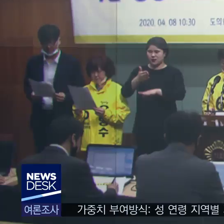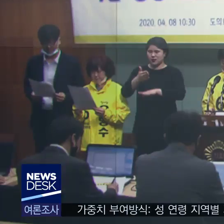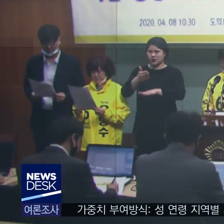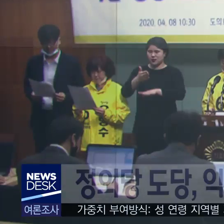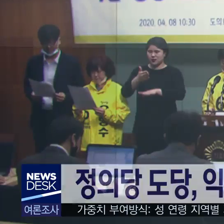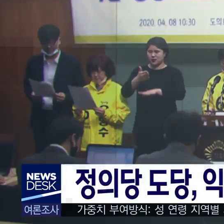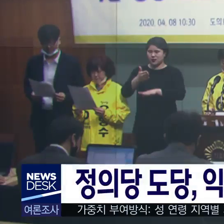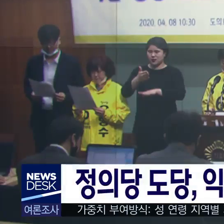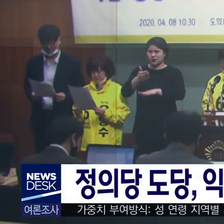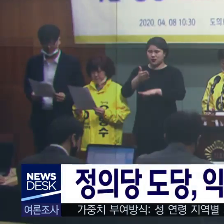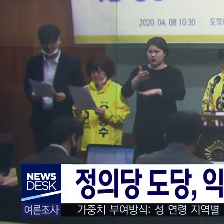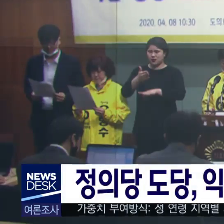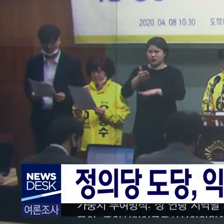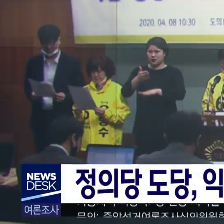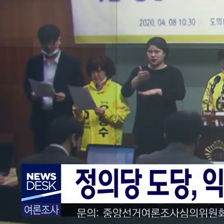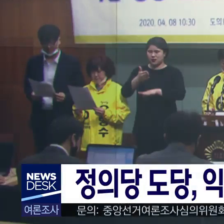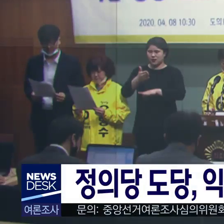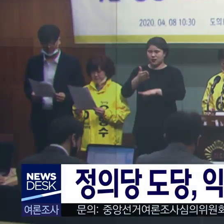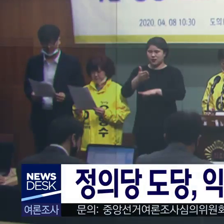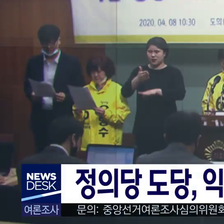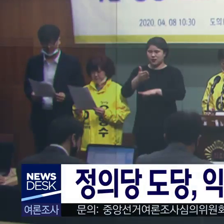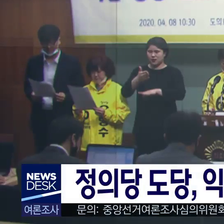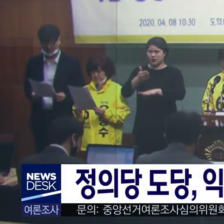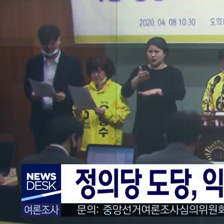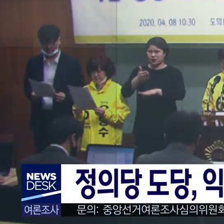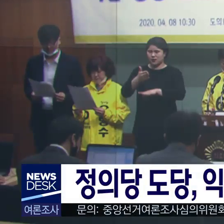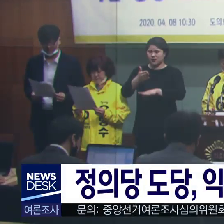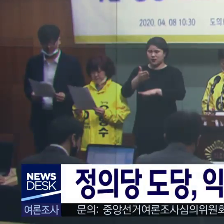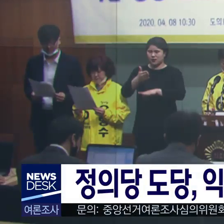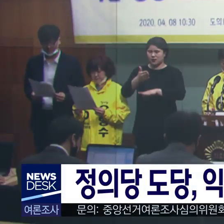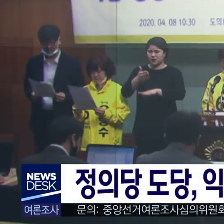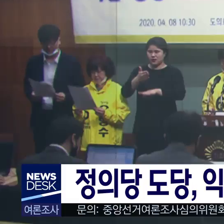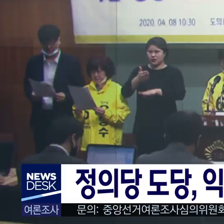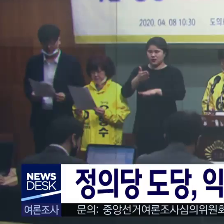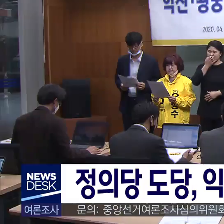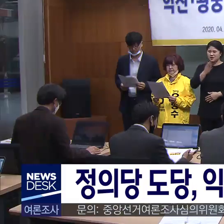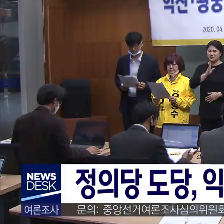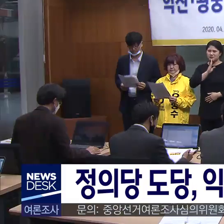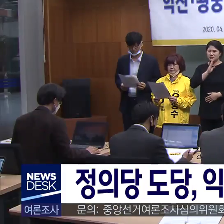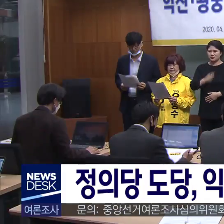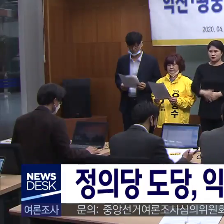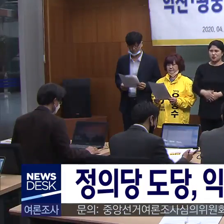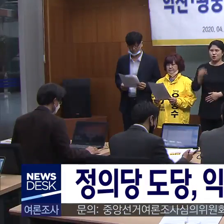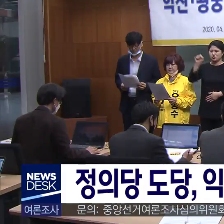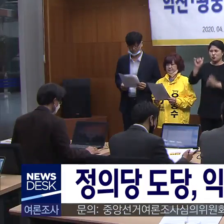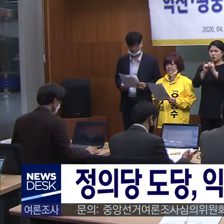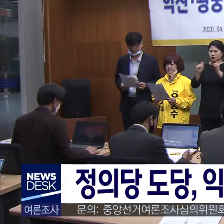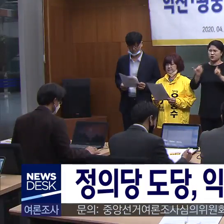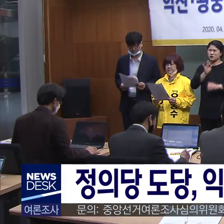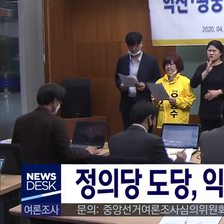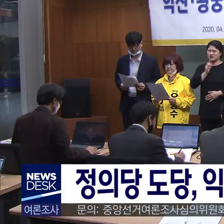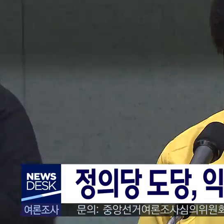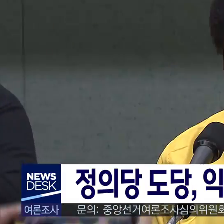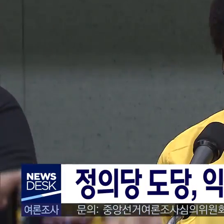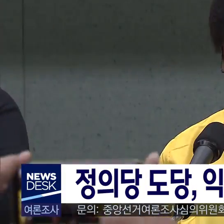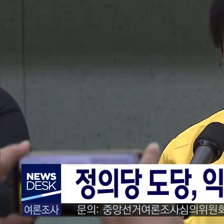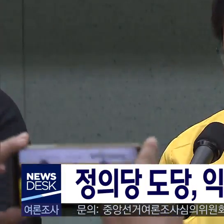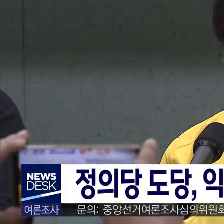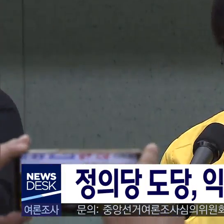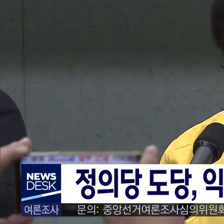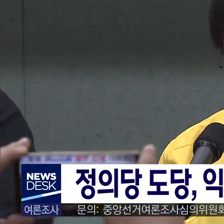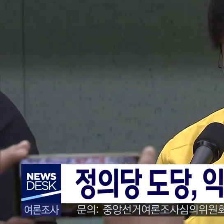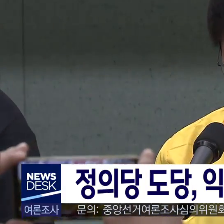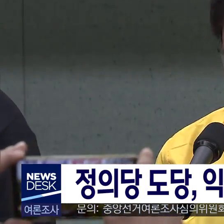익산 왕궁 지역 코스트코 입점에 반대 목소리가 나오고 있습니다. 정의당 전북도당은 코스트코 입점 예정지가